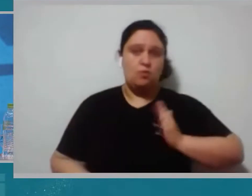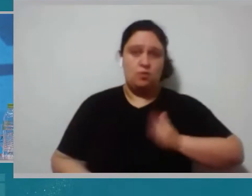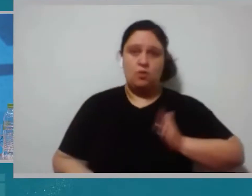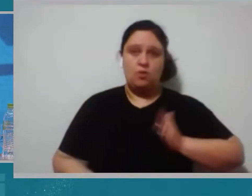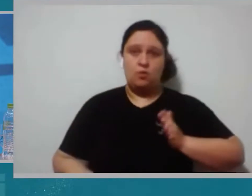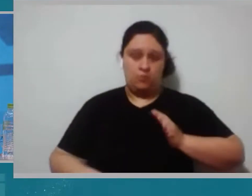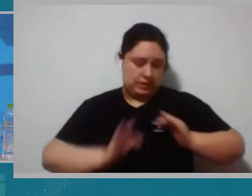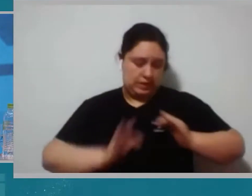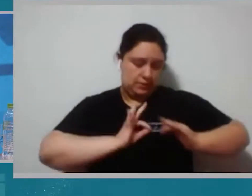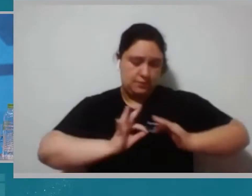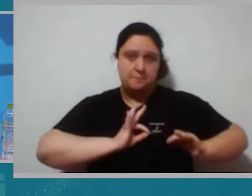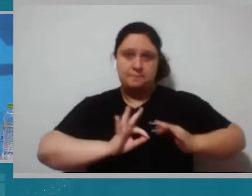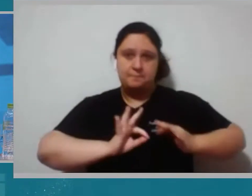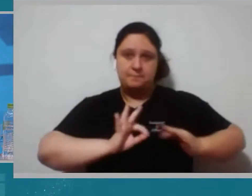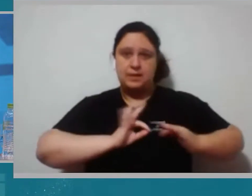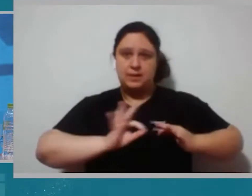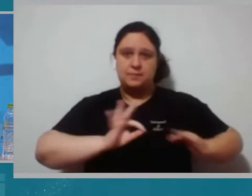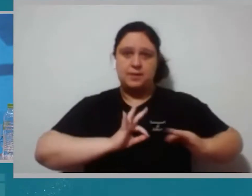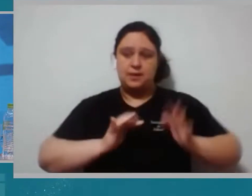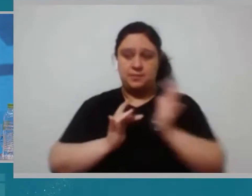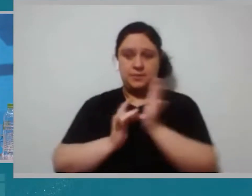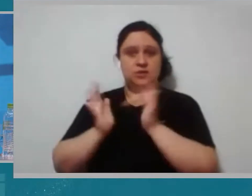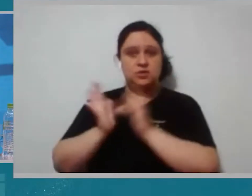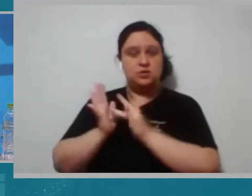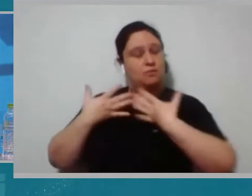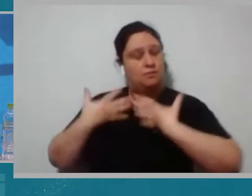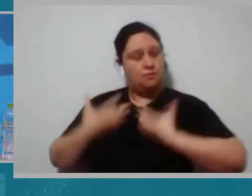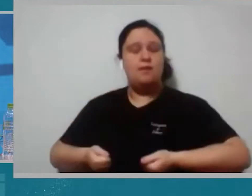aceitar o que vem